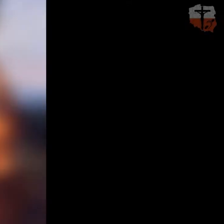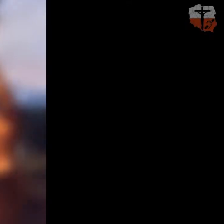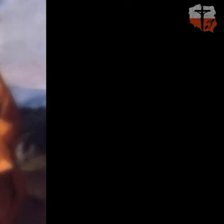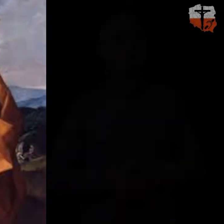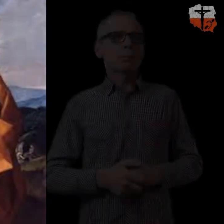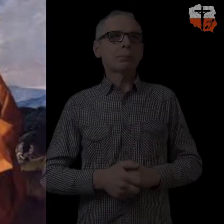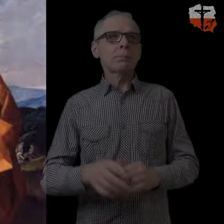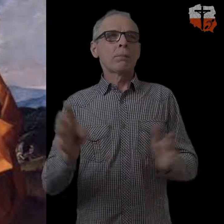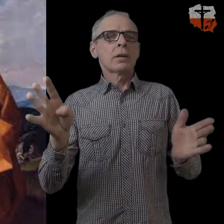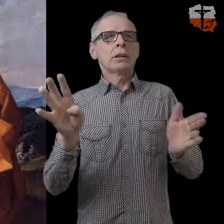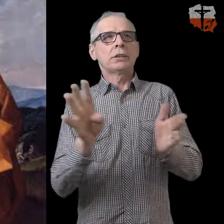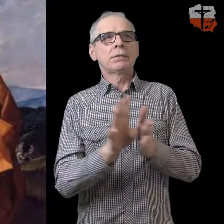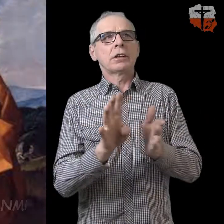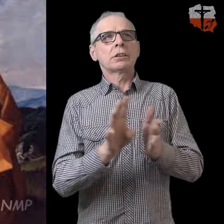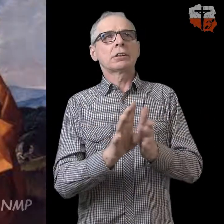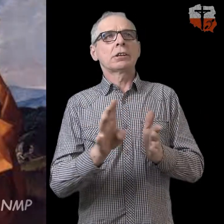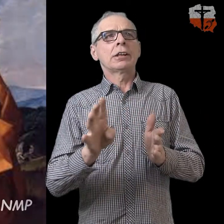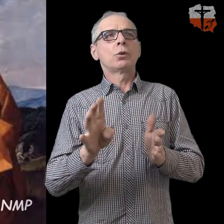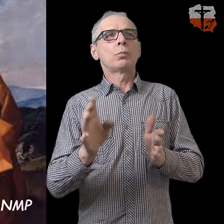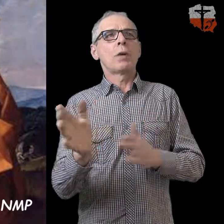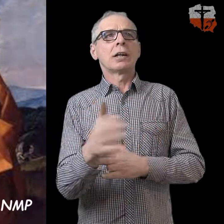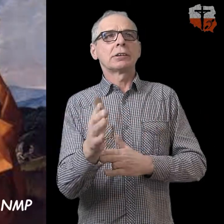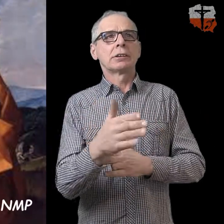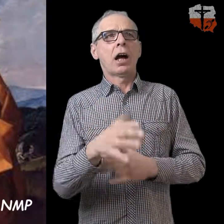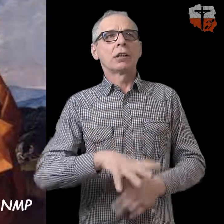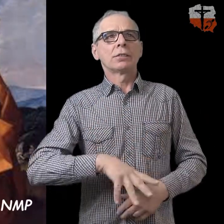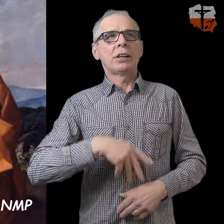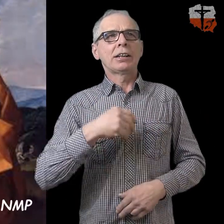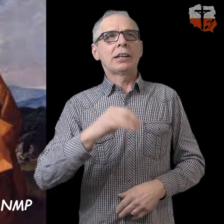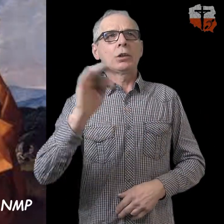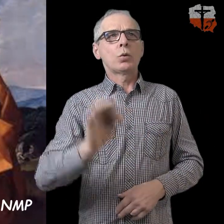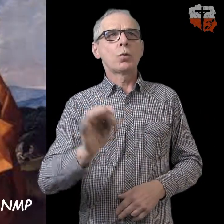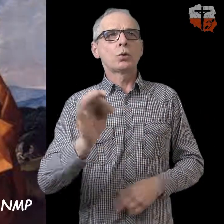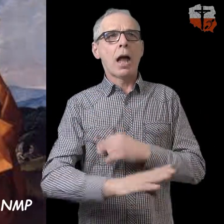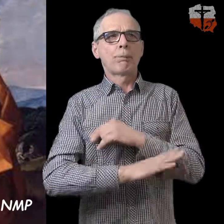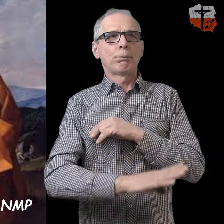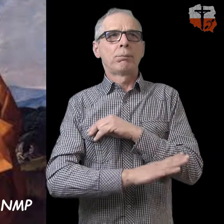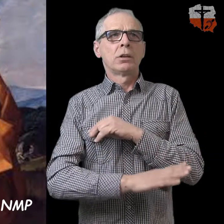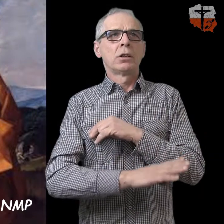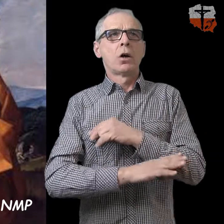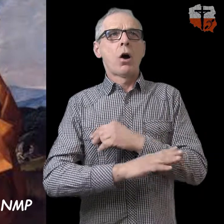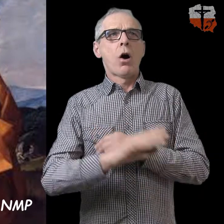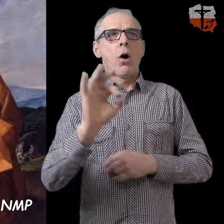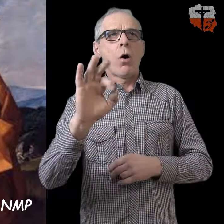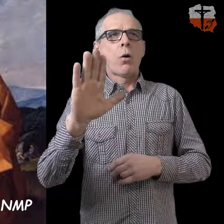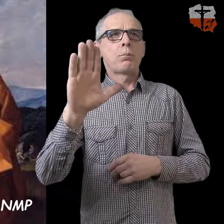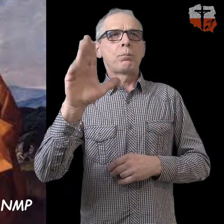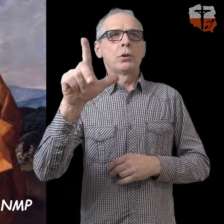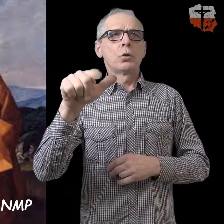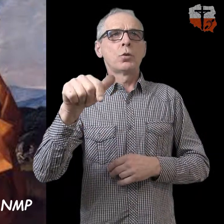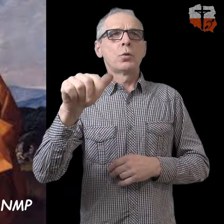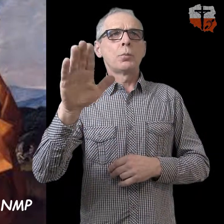19 marca. Święty Józef, oblubieniec